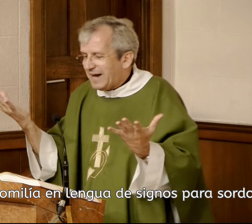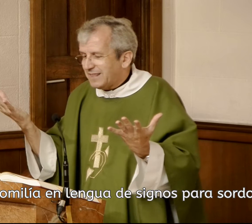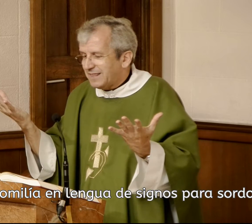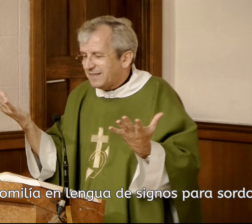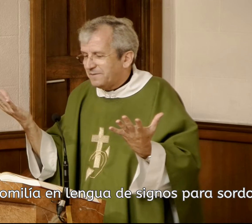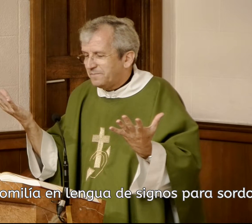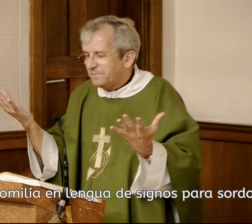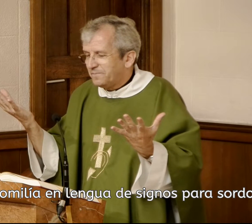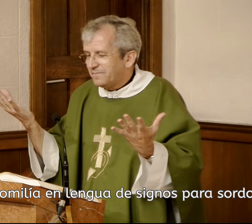frivolidad.